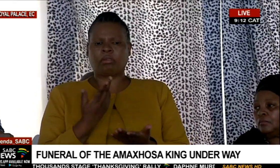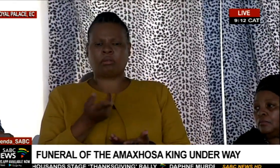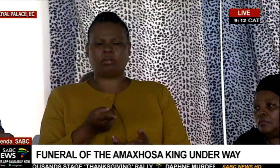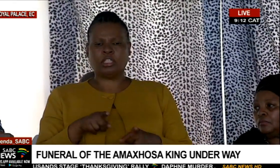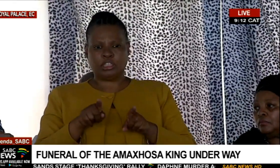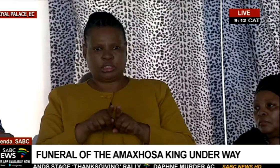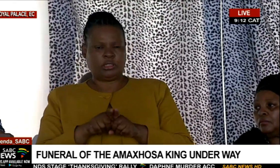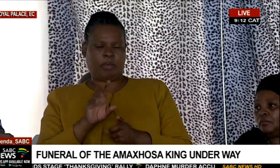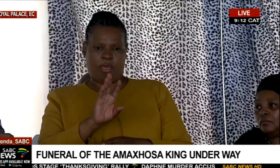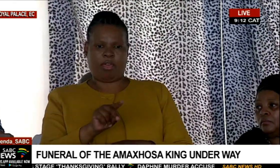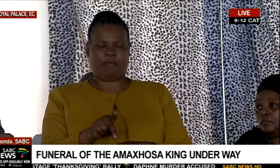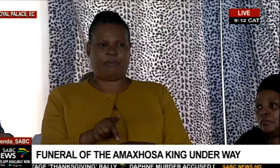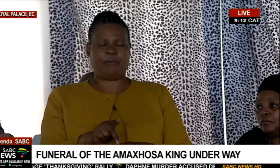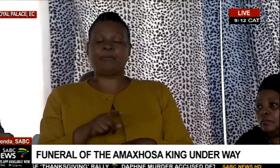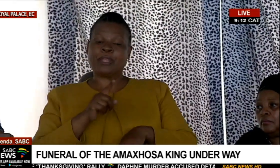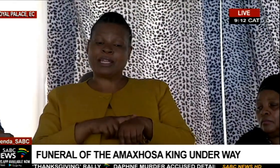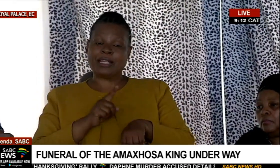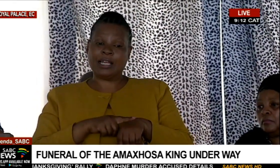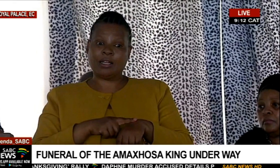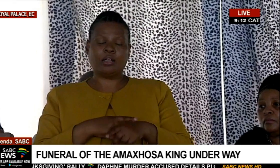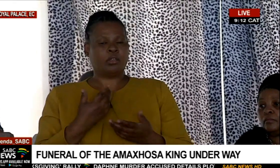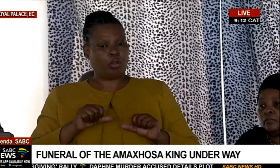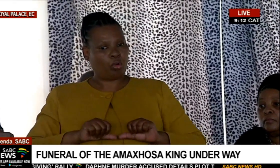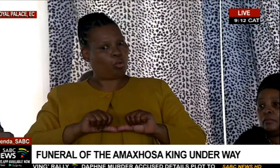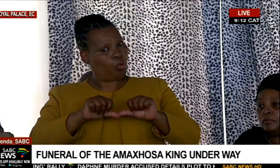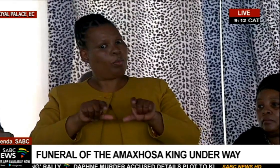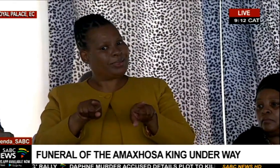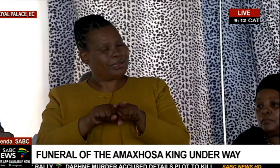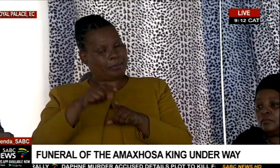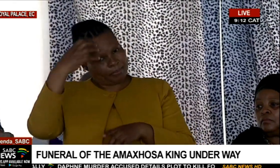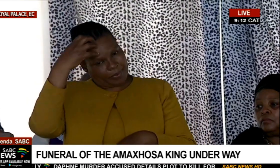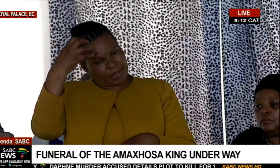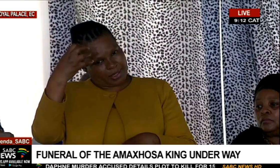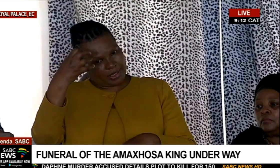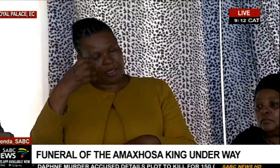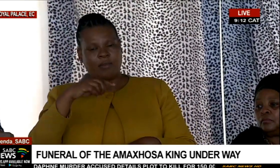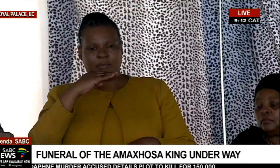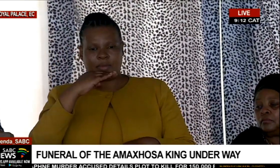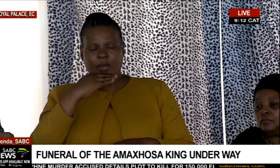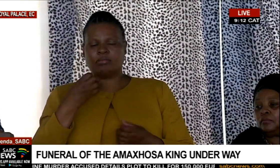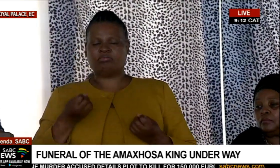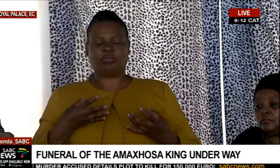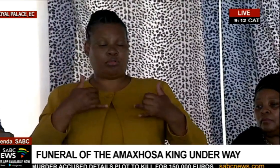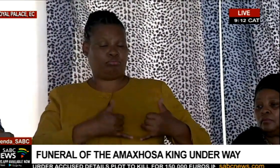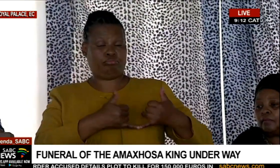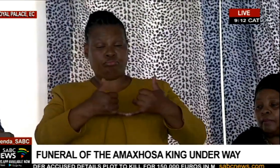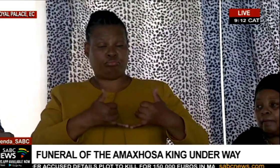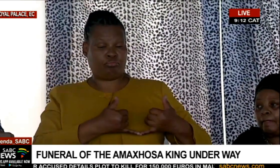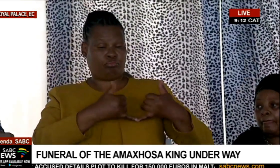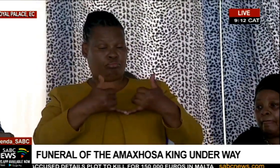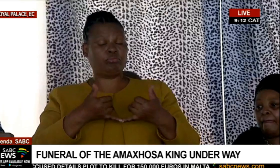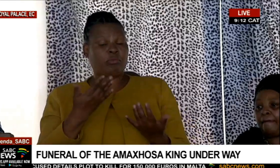ngokunjalo nemikhwelo. Ngelixa exhuzula imikhala njengekumkani uthe jize ngembasa iHintsa